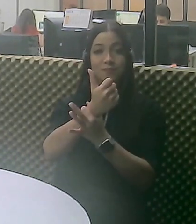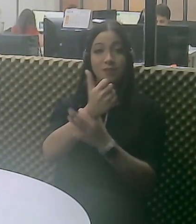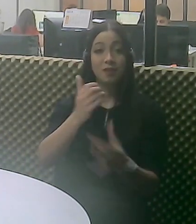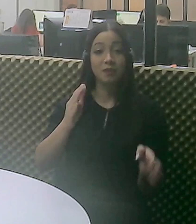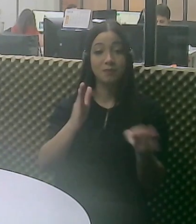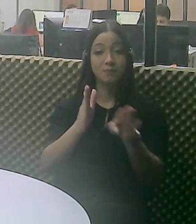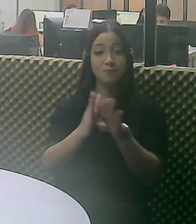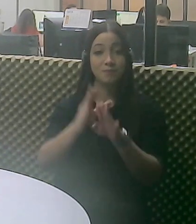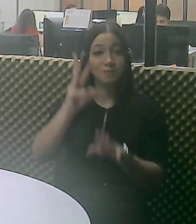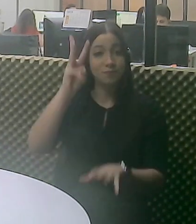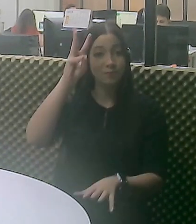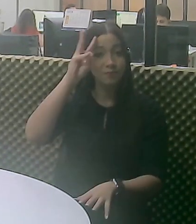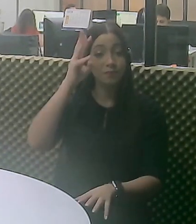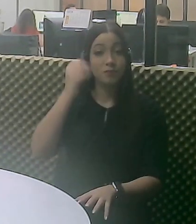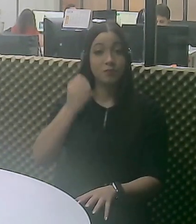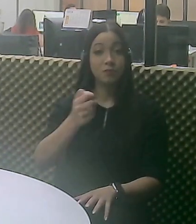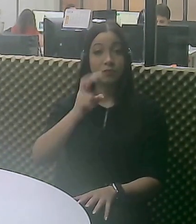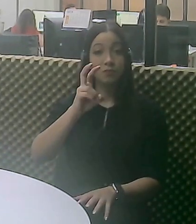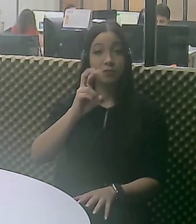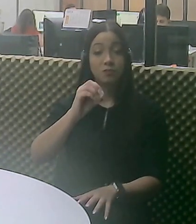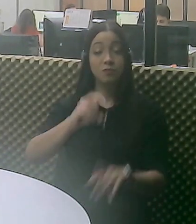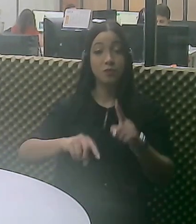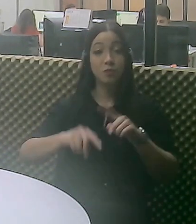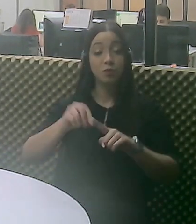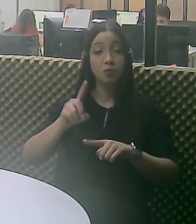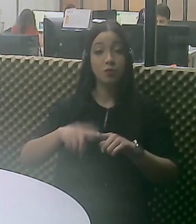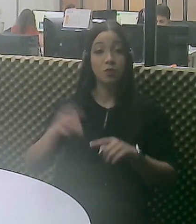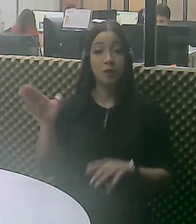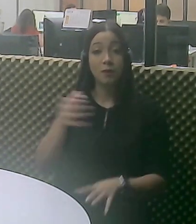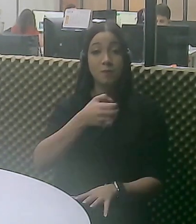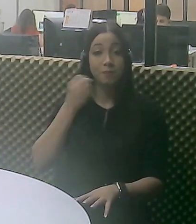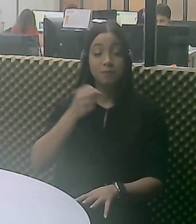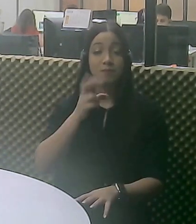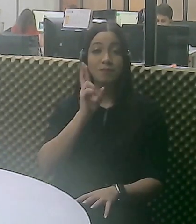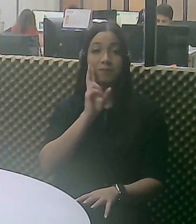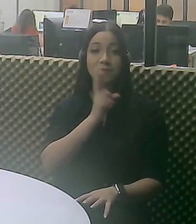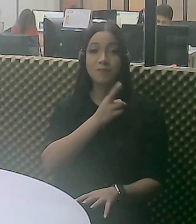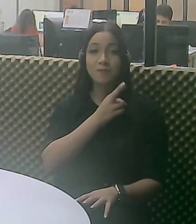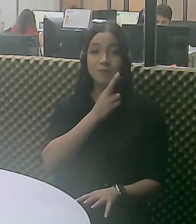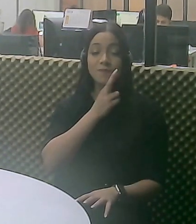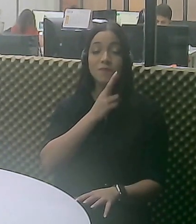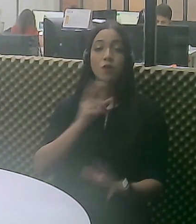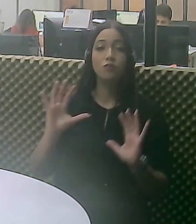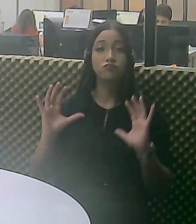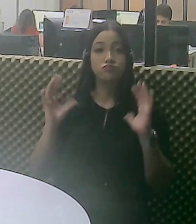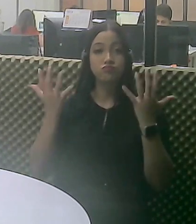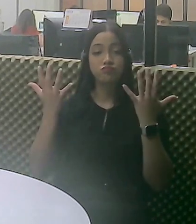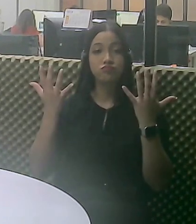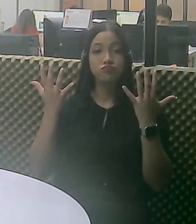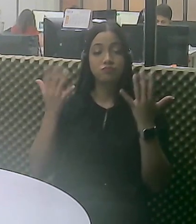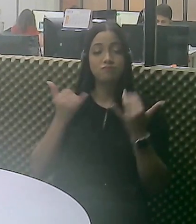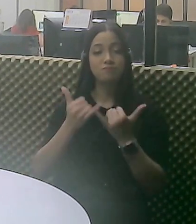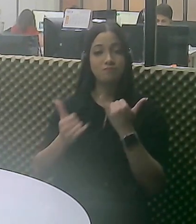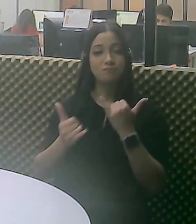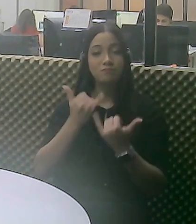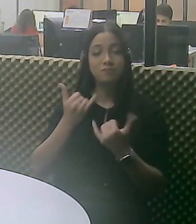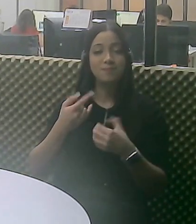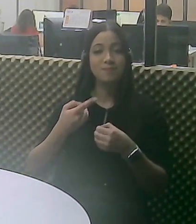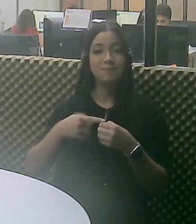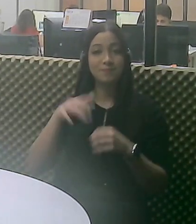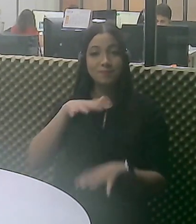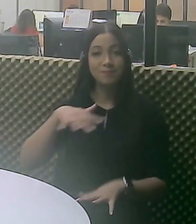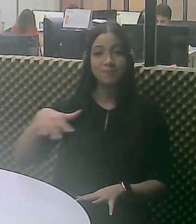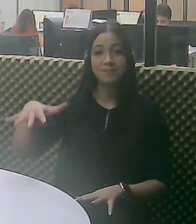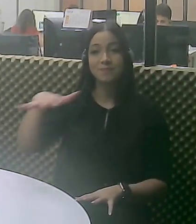esta terça-feira, quase 50 estabelecimentos, entre bares, restaurantes, casas de espetáculos e similares da cidade,